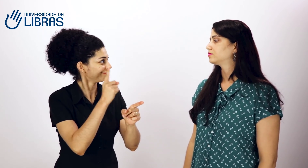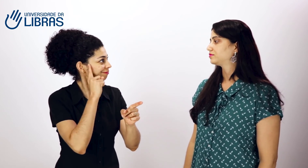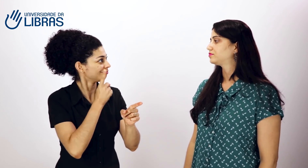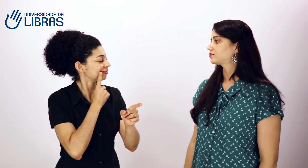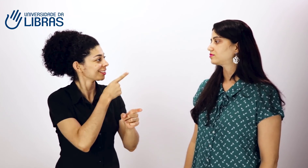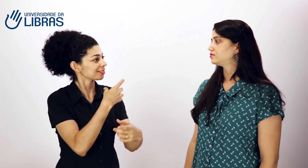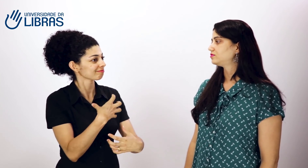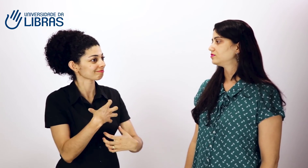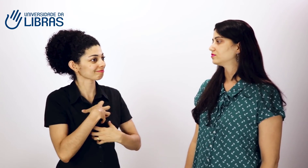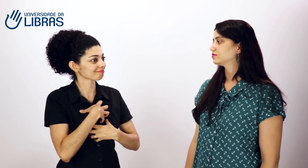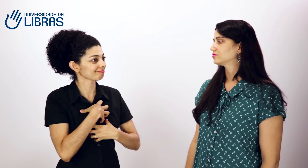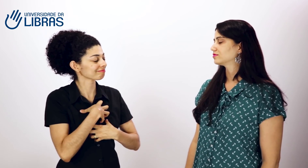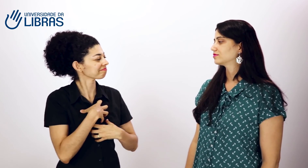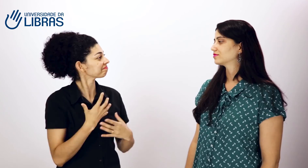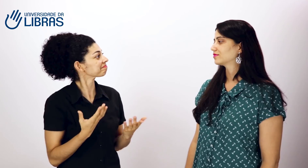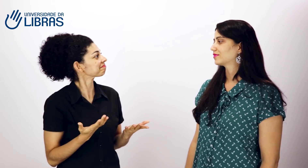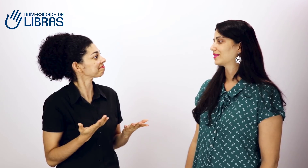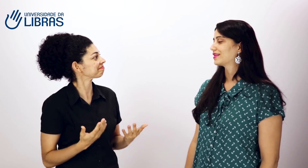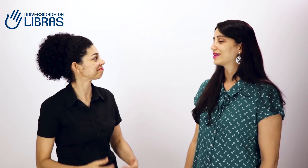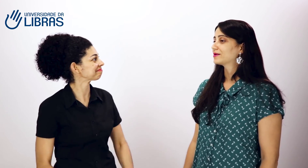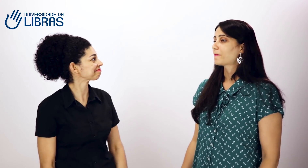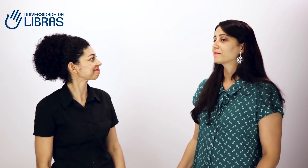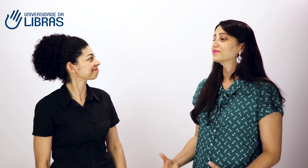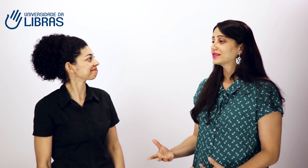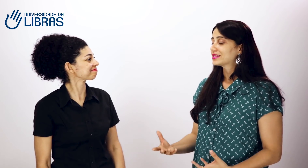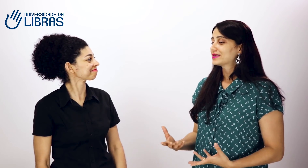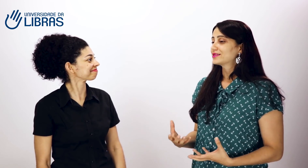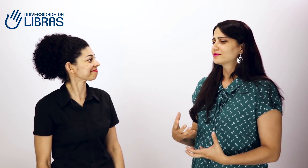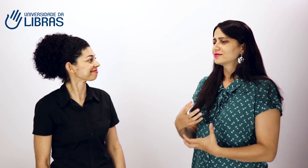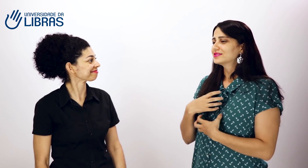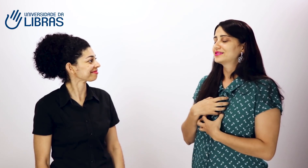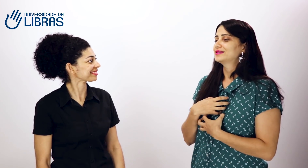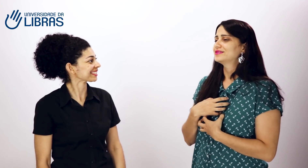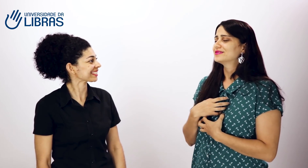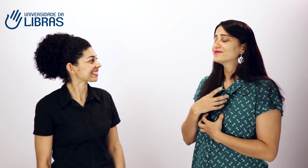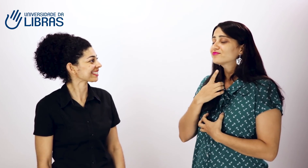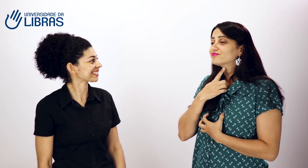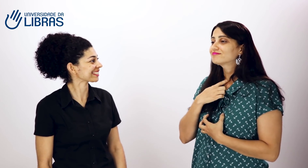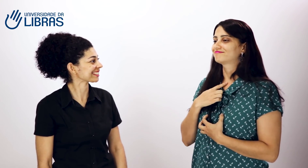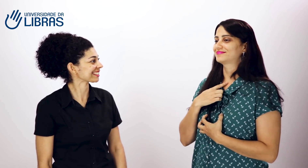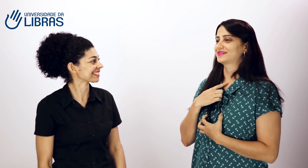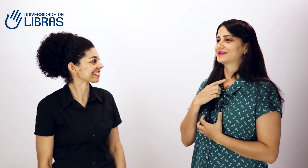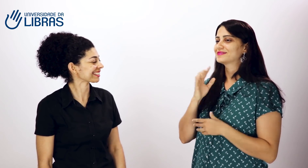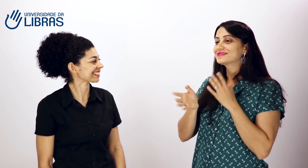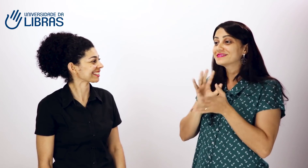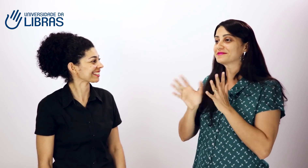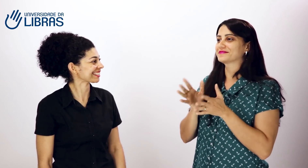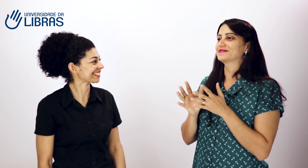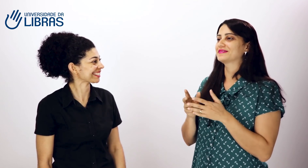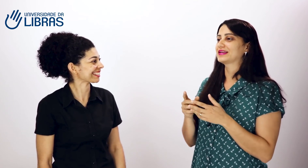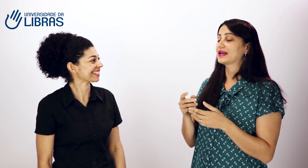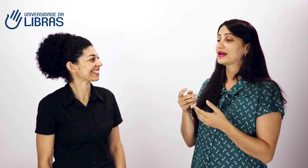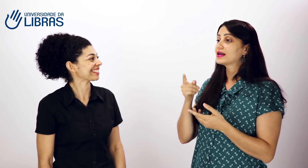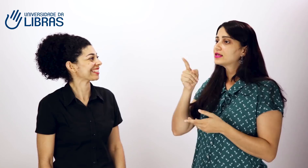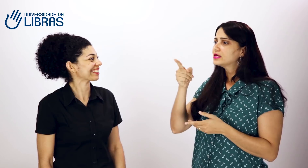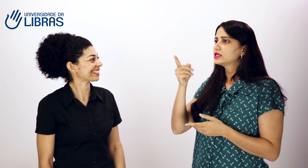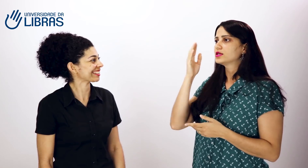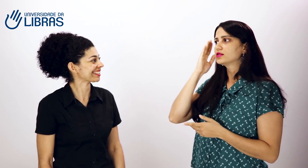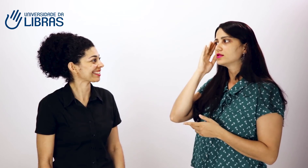E quando você encontrava um surdo nessa época, como é que era para você? Bom, eu senti uma vontade muito grande de comunicar em Libras com